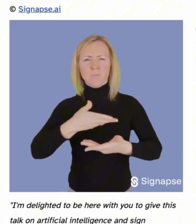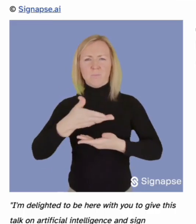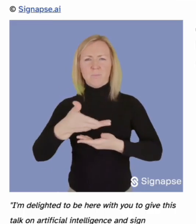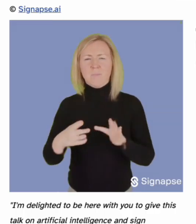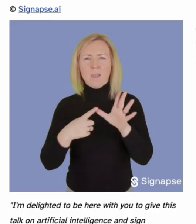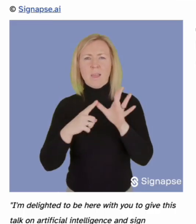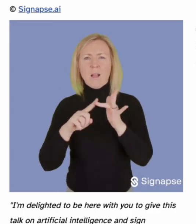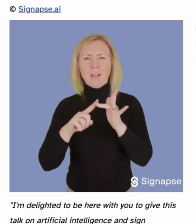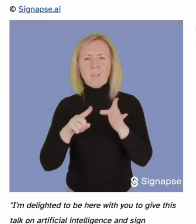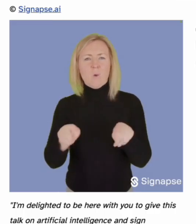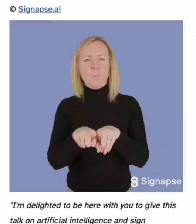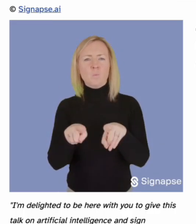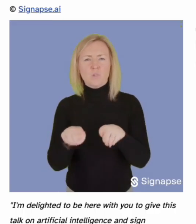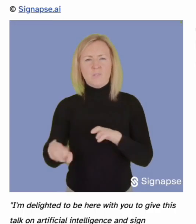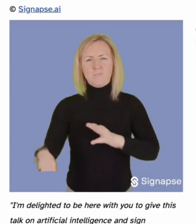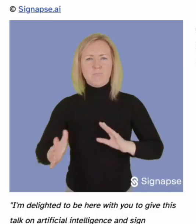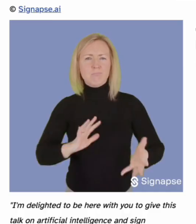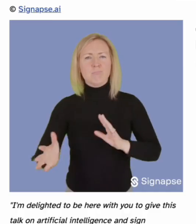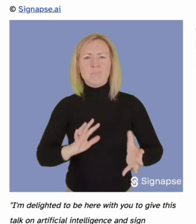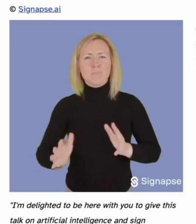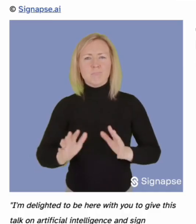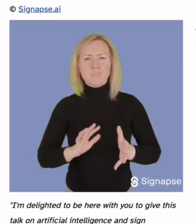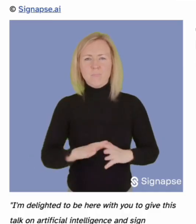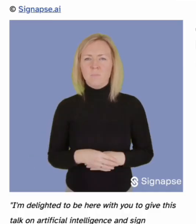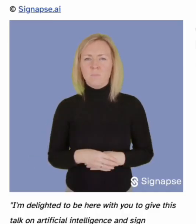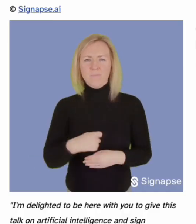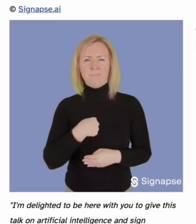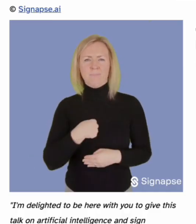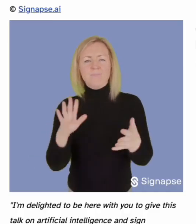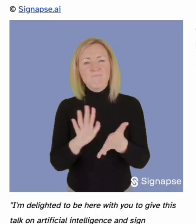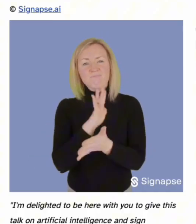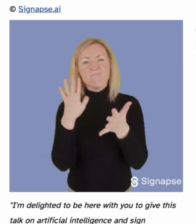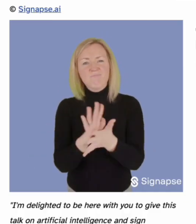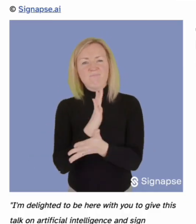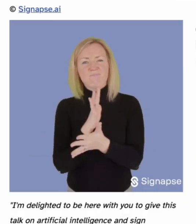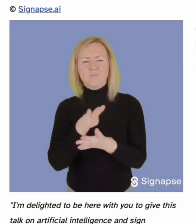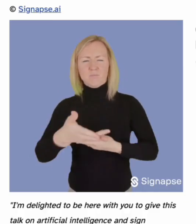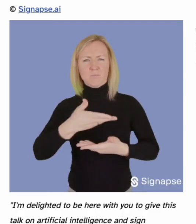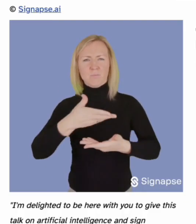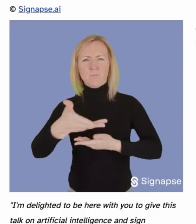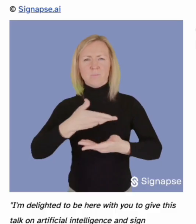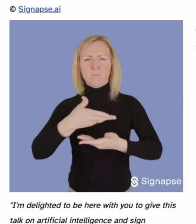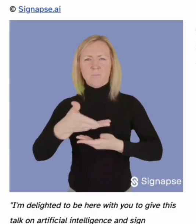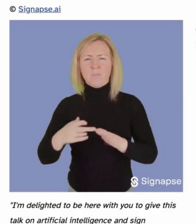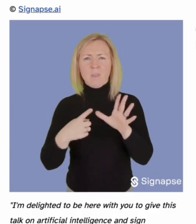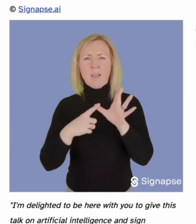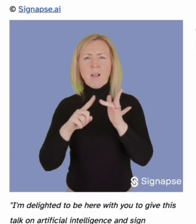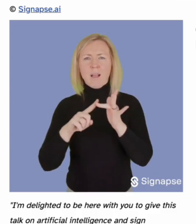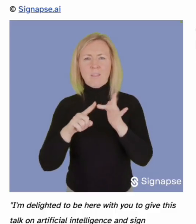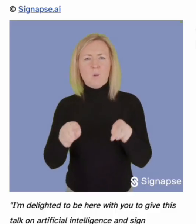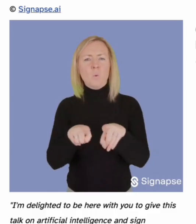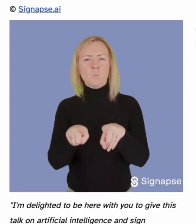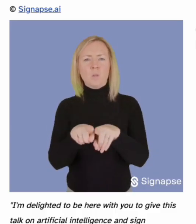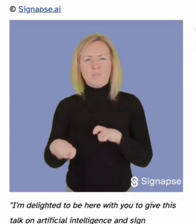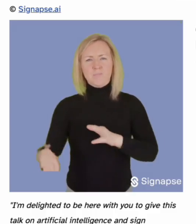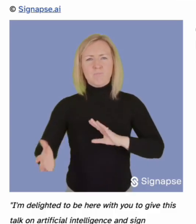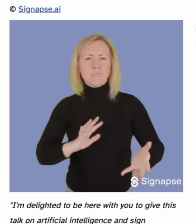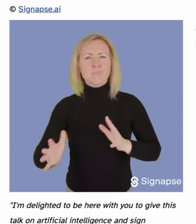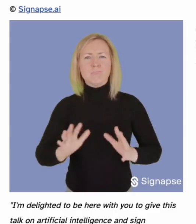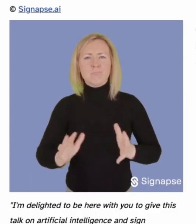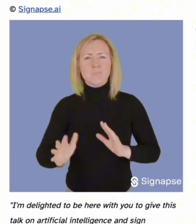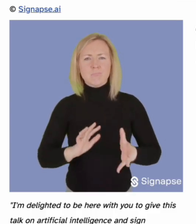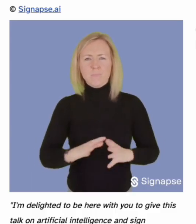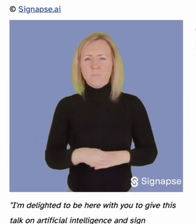sur l'intelligence artificielle et en langue des signes. » Et vous voyez l'expression, il a pas l'air d'être joyeux,